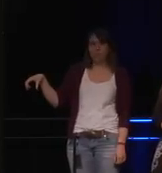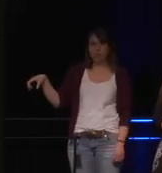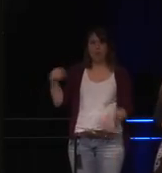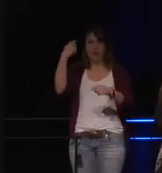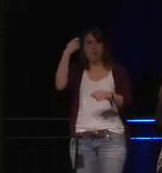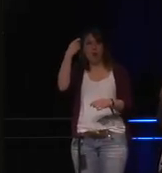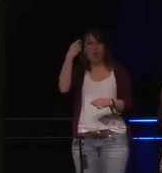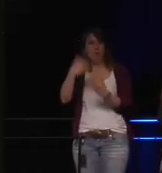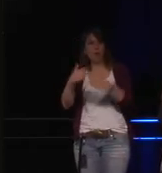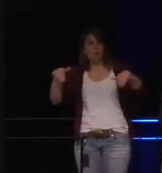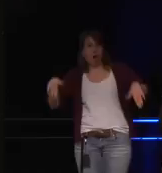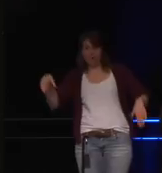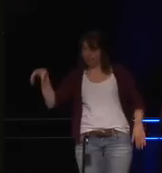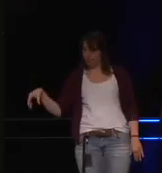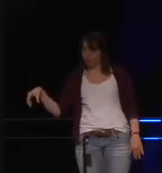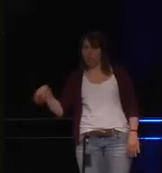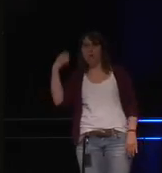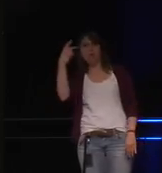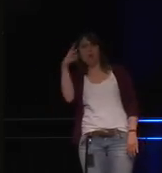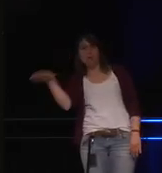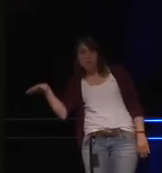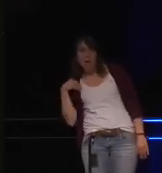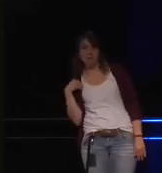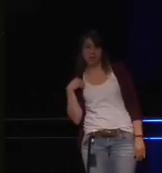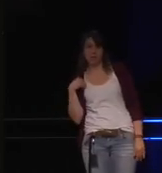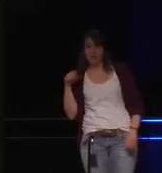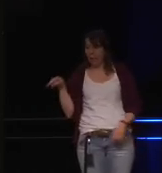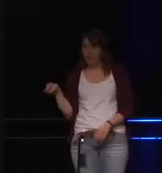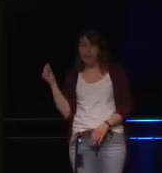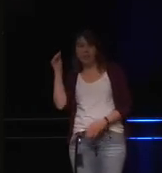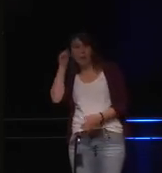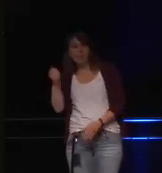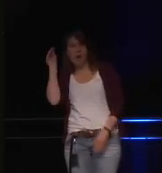ver la película contigo y comentar la película.